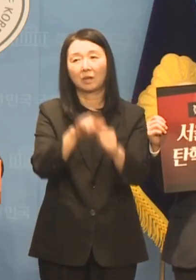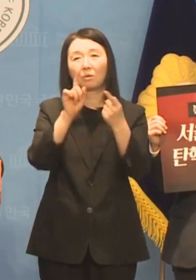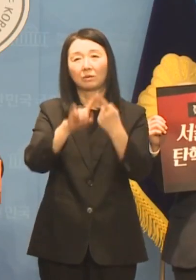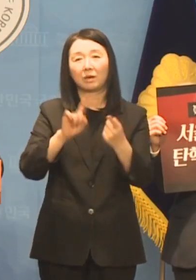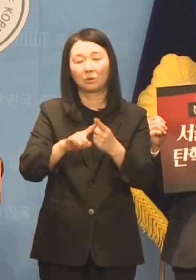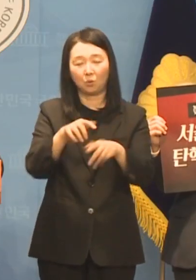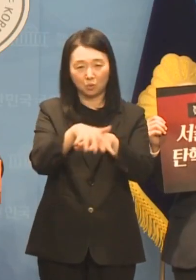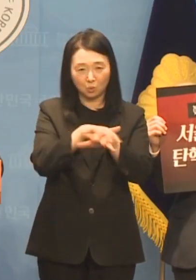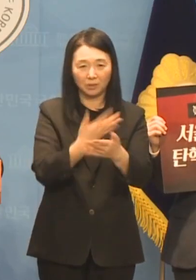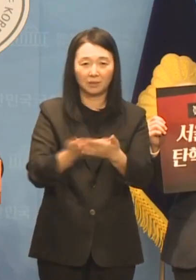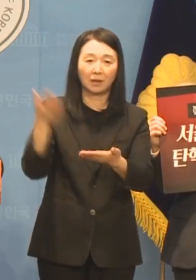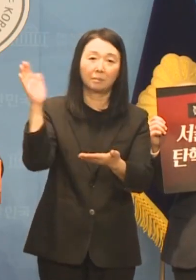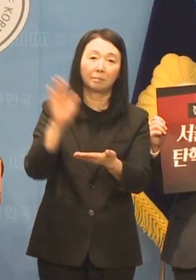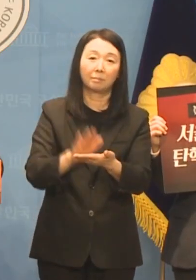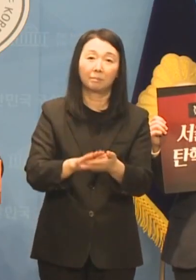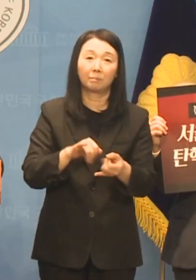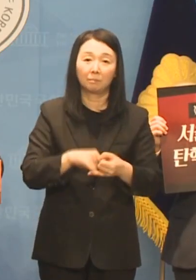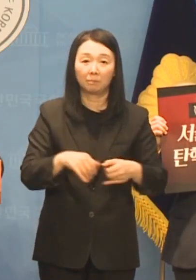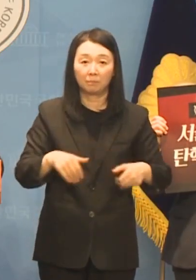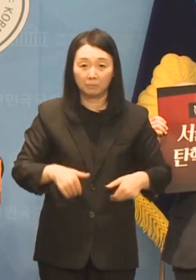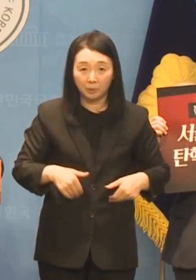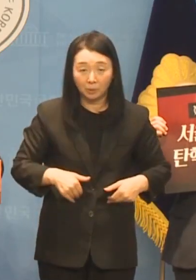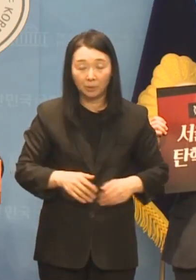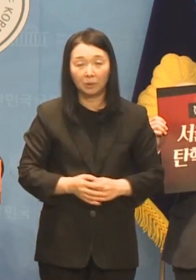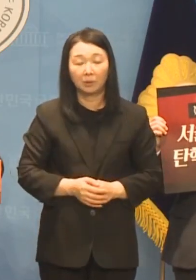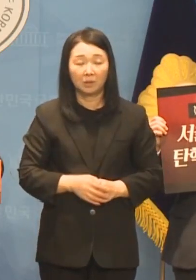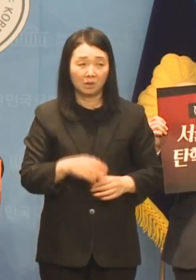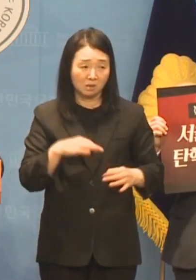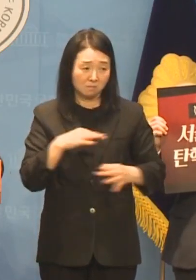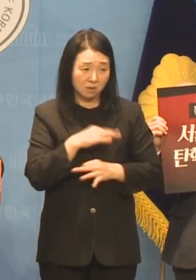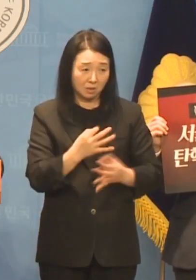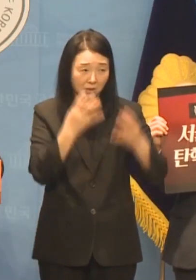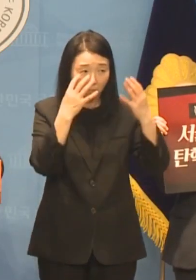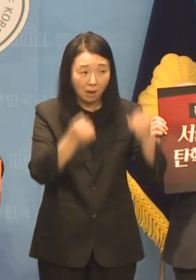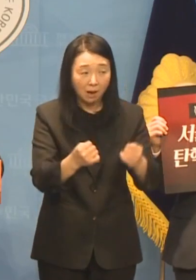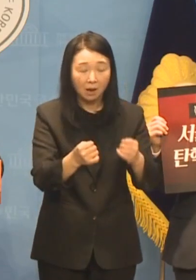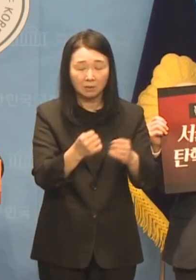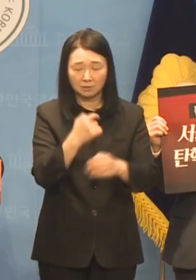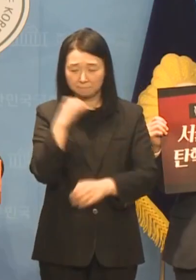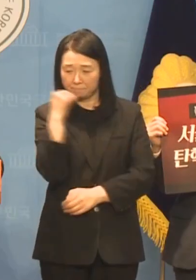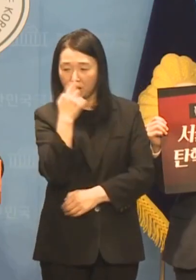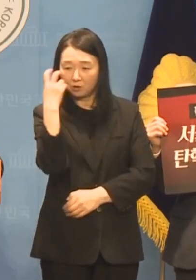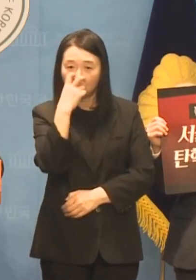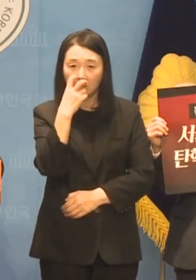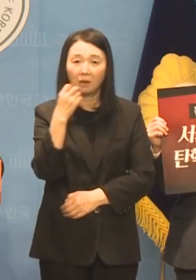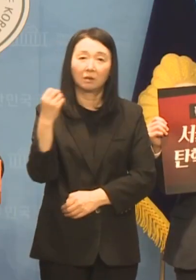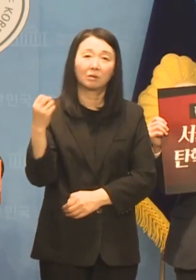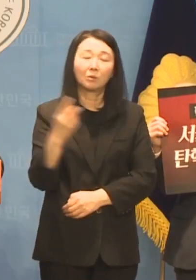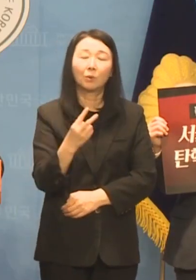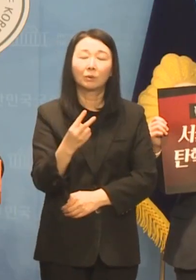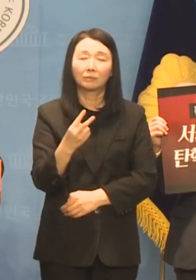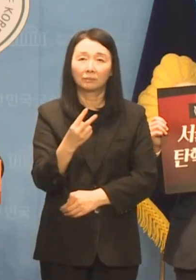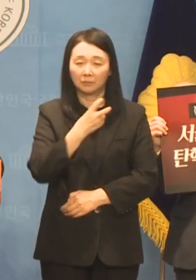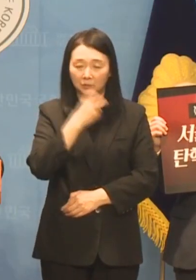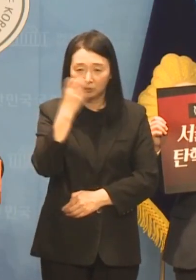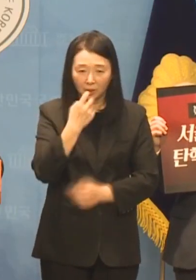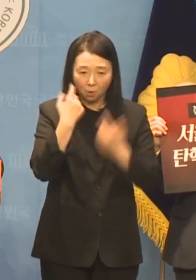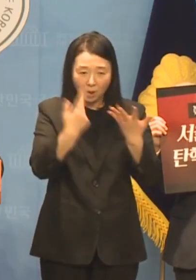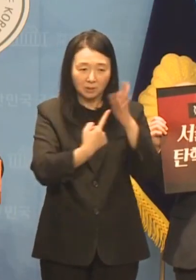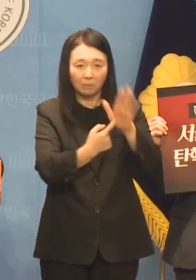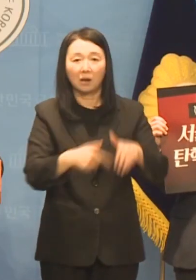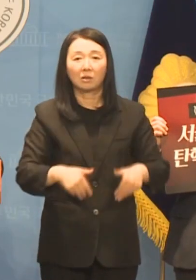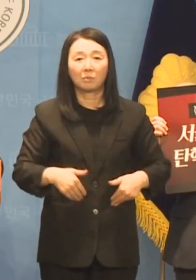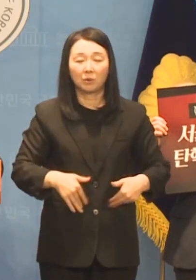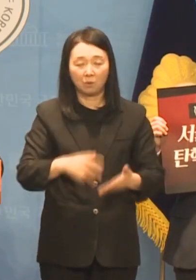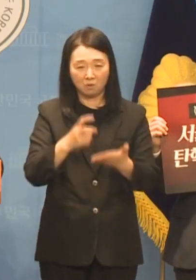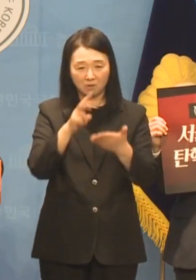대대적인 조직 개편이 필수적입니다. 그동안 비리가 있었다면 철저한 수사와 그 수사로 그 민낯을 밝히고